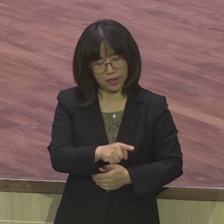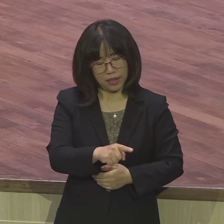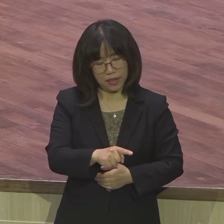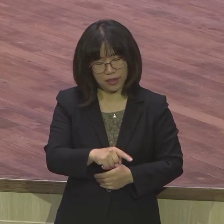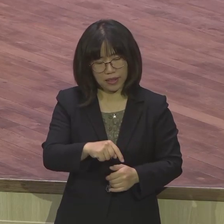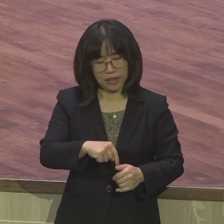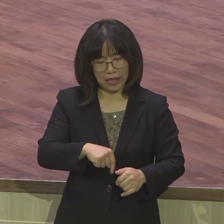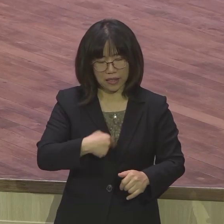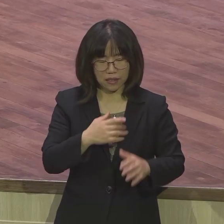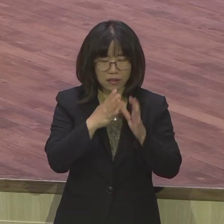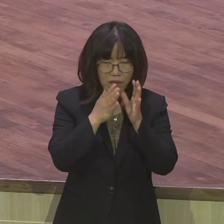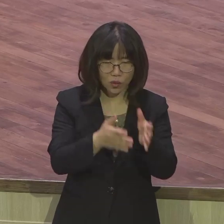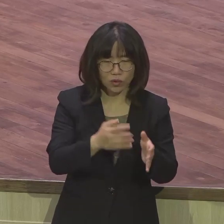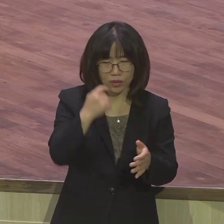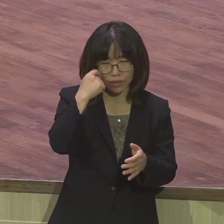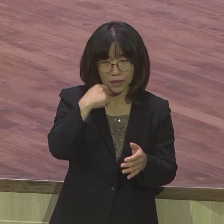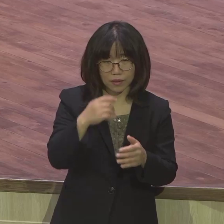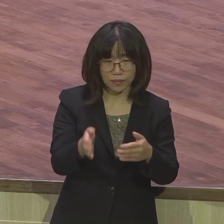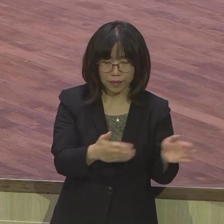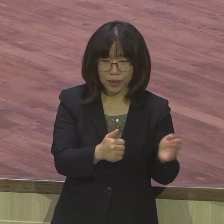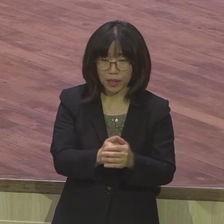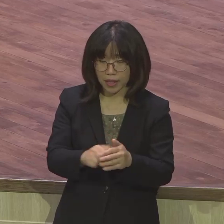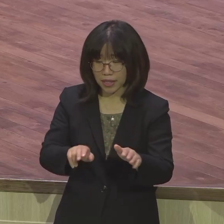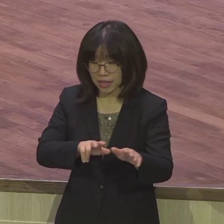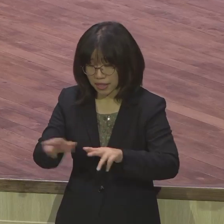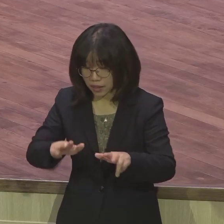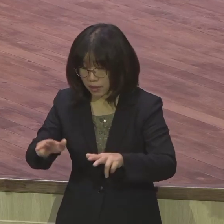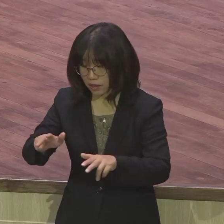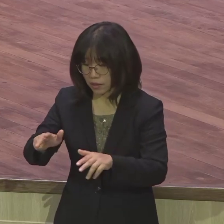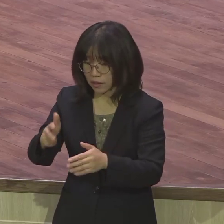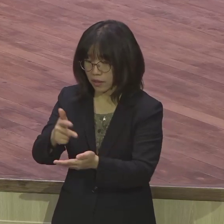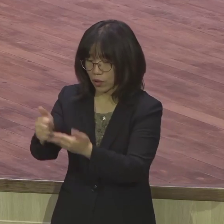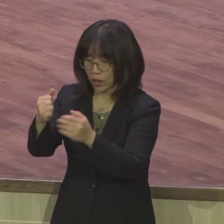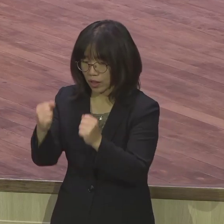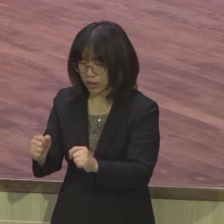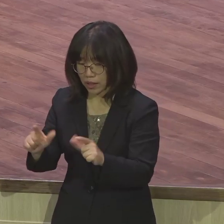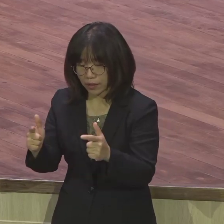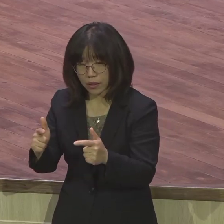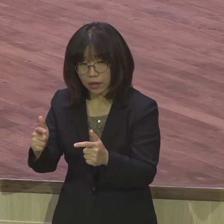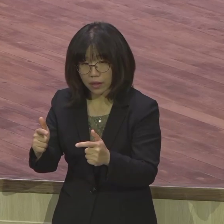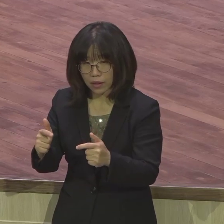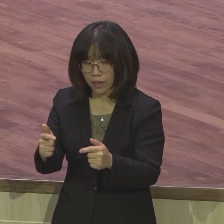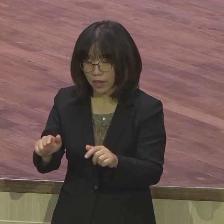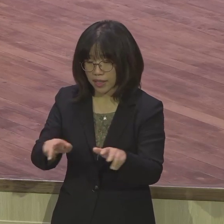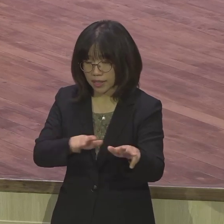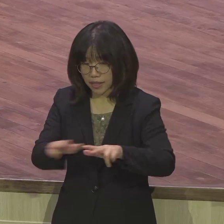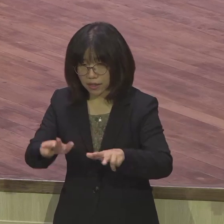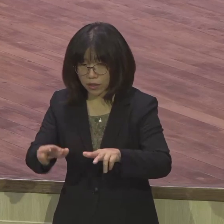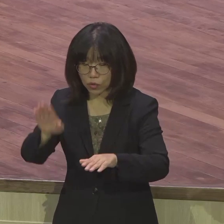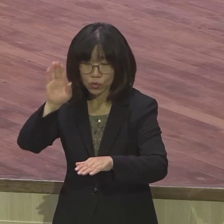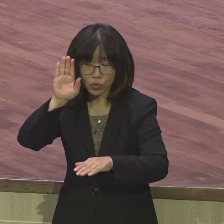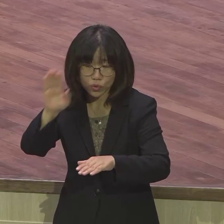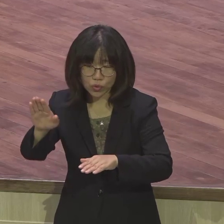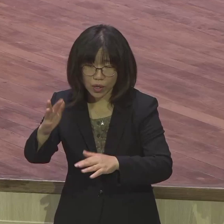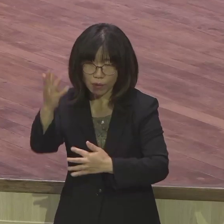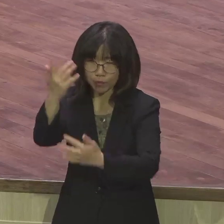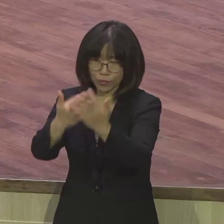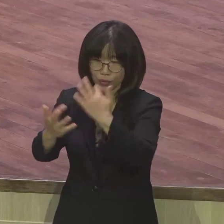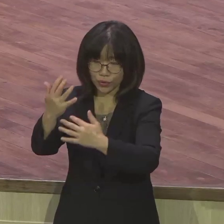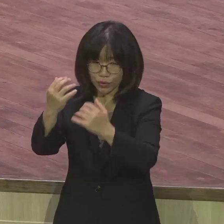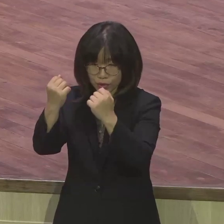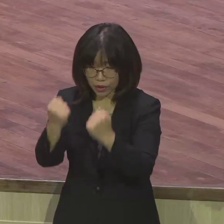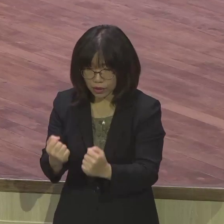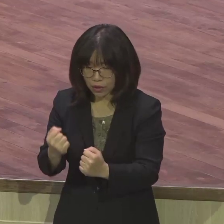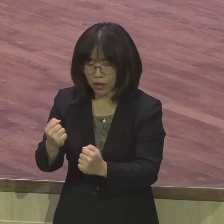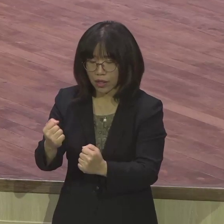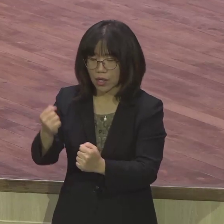얘기합니까? 지진이 있었으나 지진 가운데 없게 계시지 않는데 12절에 보니까 또 지진 후에 불이 있었으나 불 가운데에도